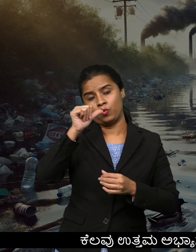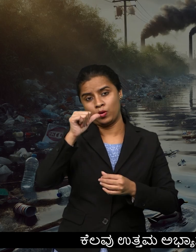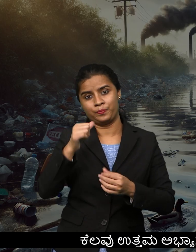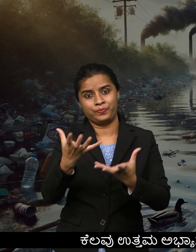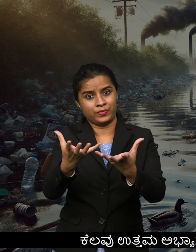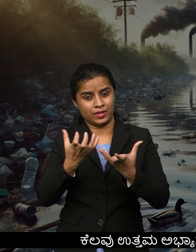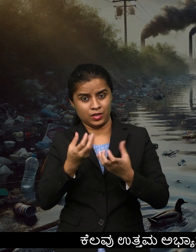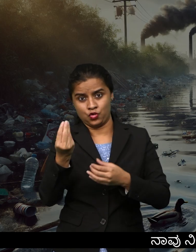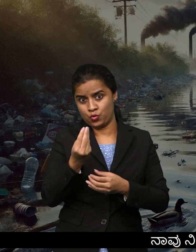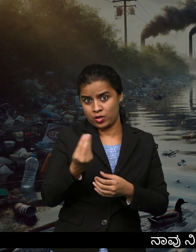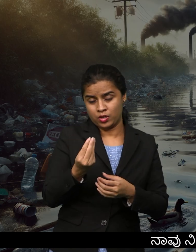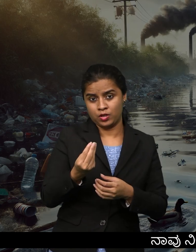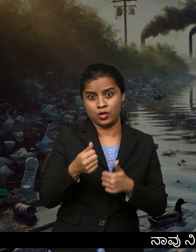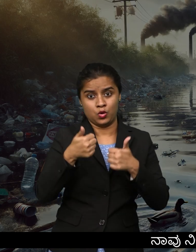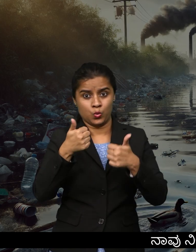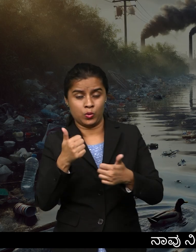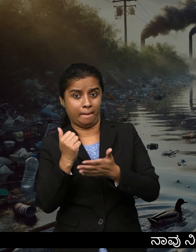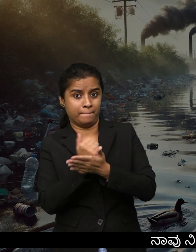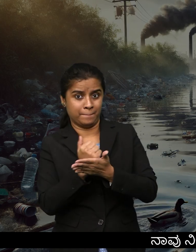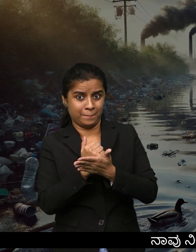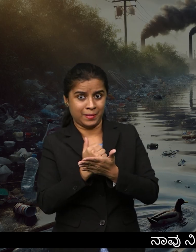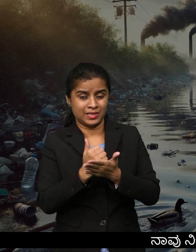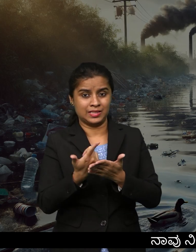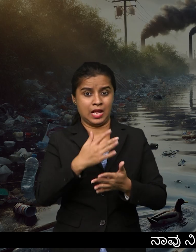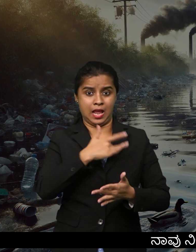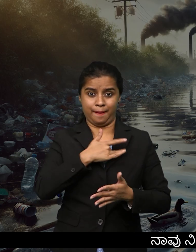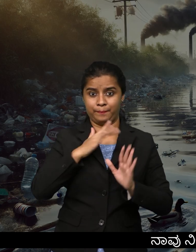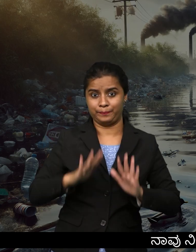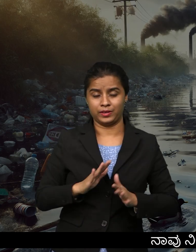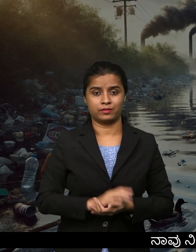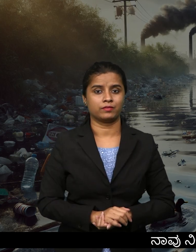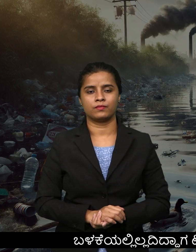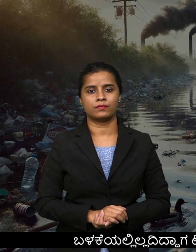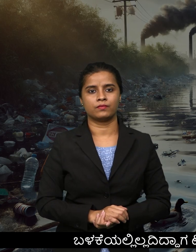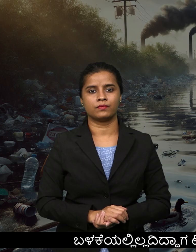ಅಳವಡಿಸಿಕೊಳ್ಳುವ ಮೂಲಕ ನಾವು ನೀರನ್ನು ಸಂರಕ್ಷಿಸಬಹುದು.